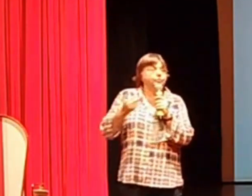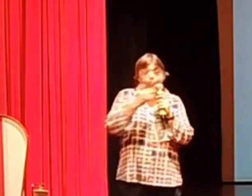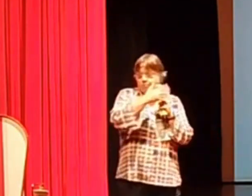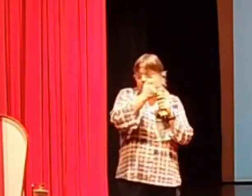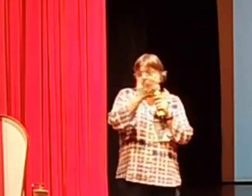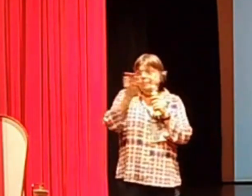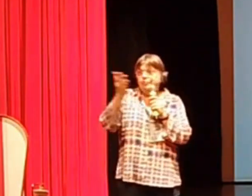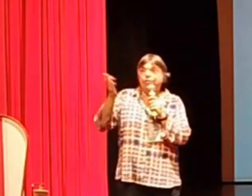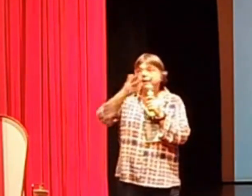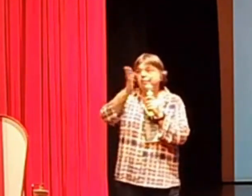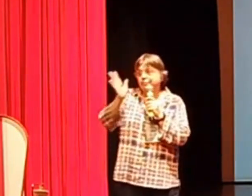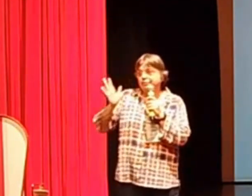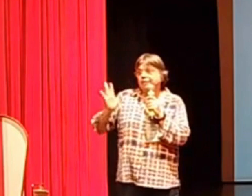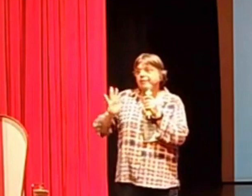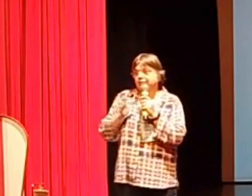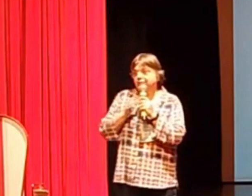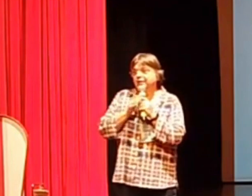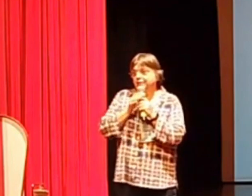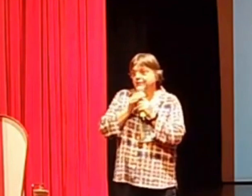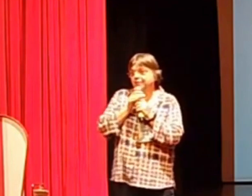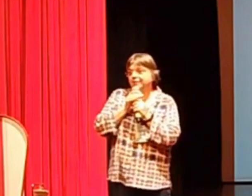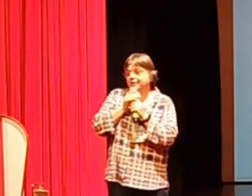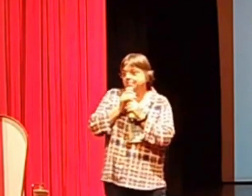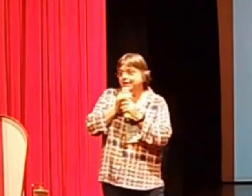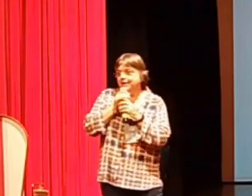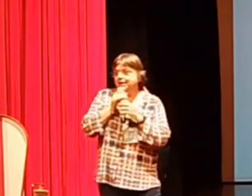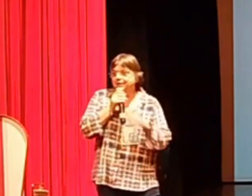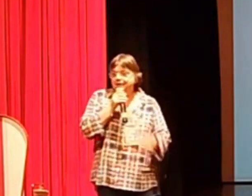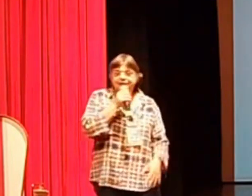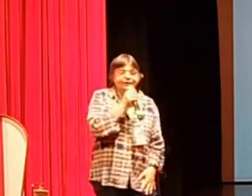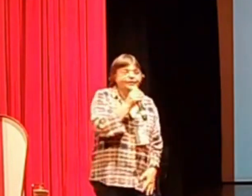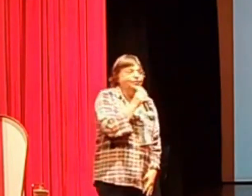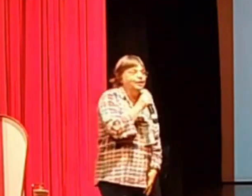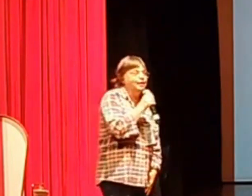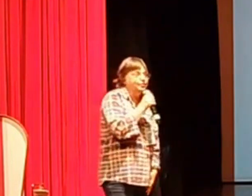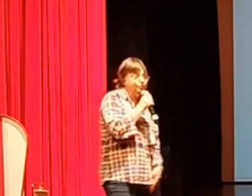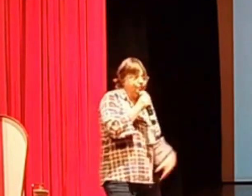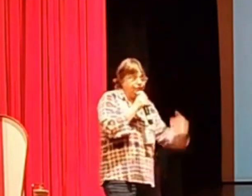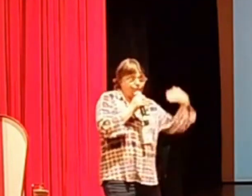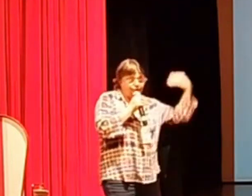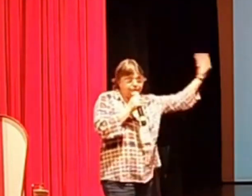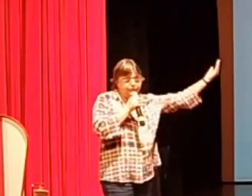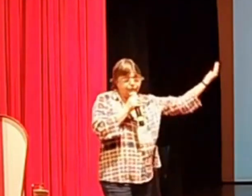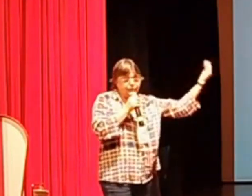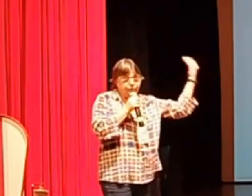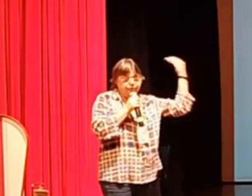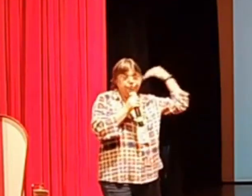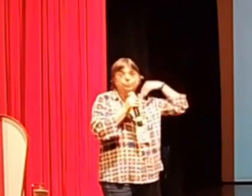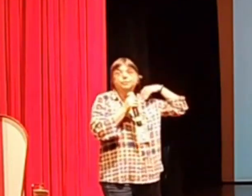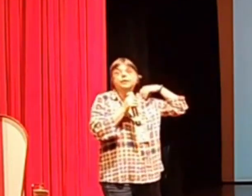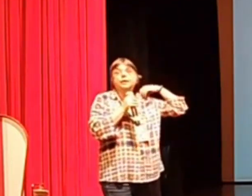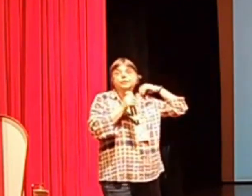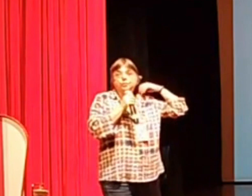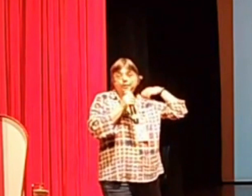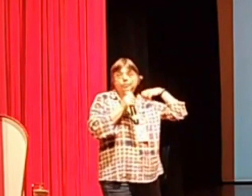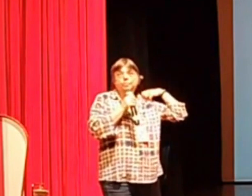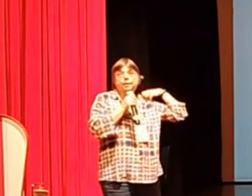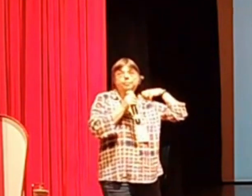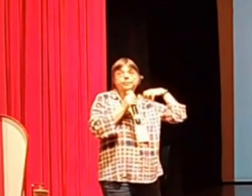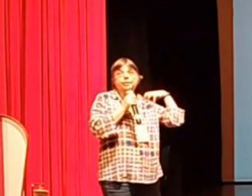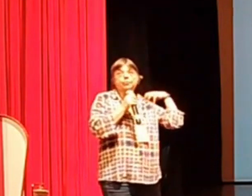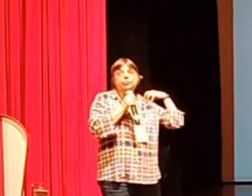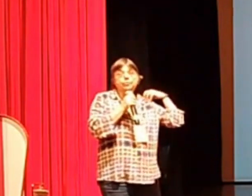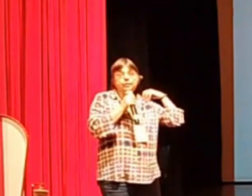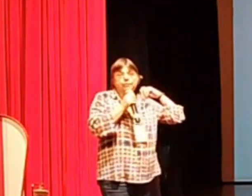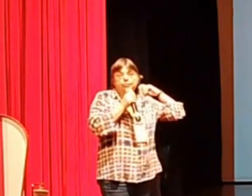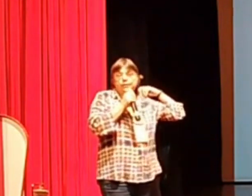e a gente, né? Qualquer um de nós aqui vai saber, né? Dizer coisas que ouviu sobre a sua